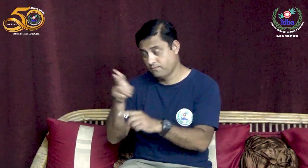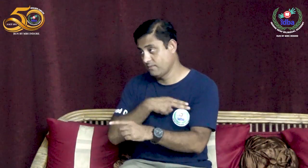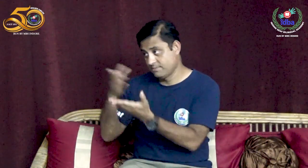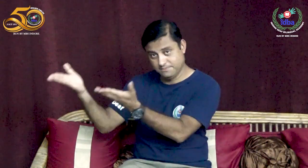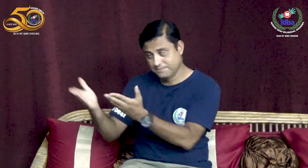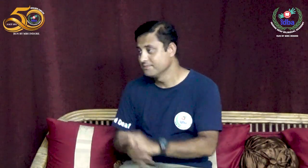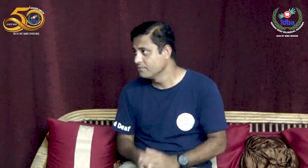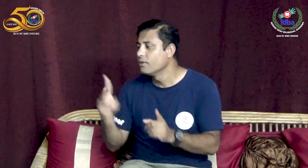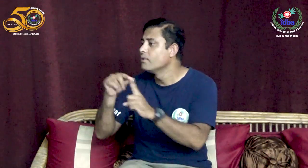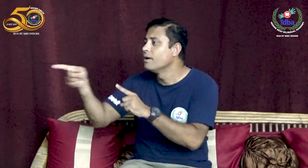MBS में मेरा ऐसा रहा था।